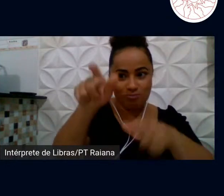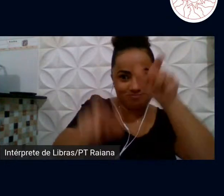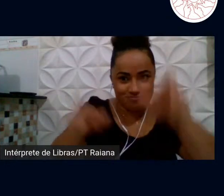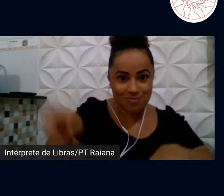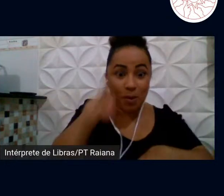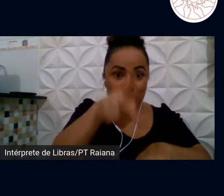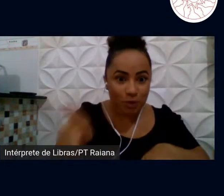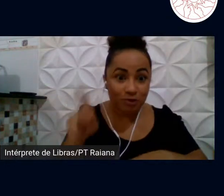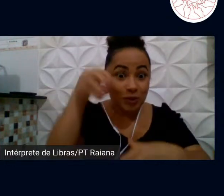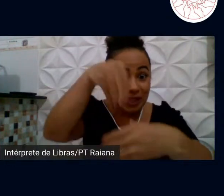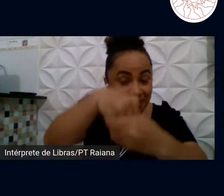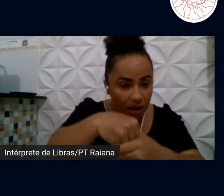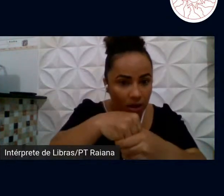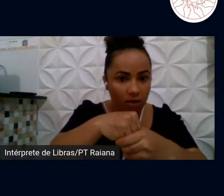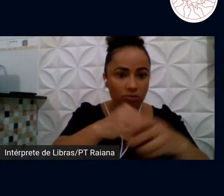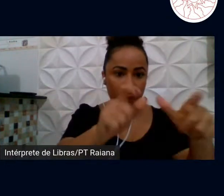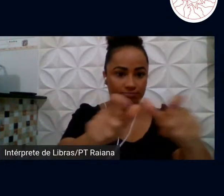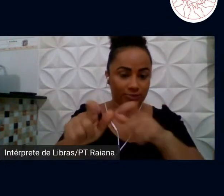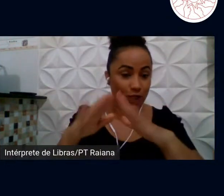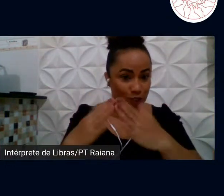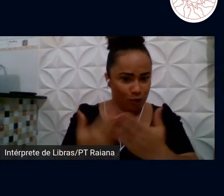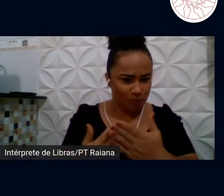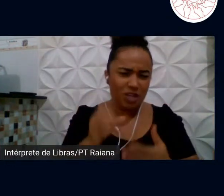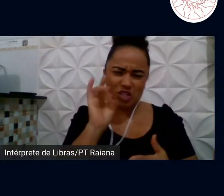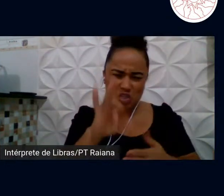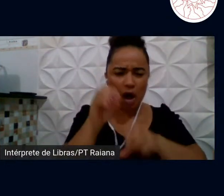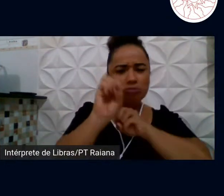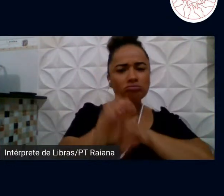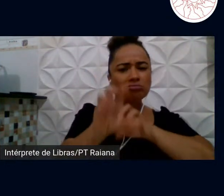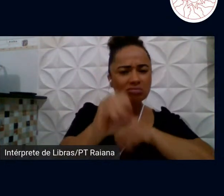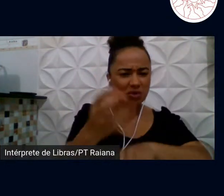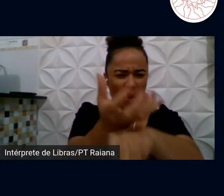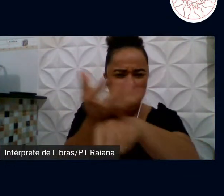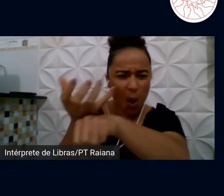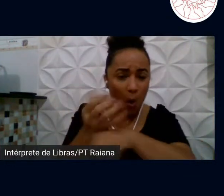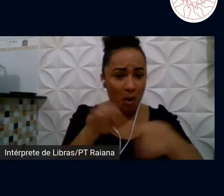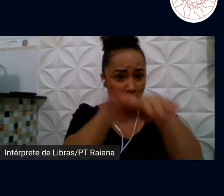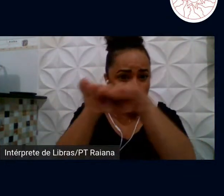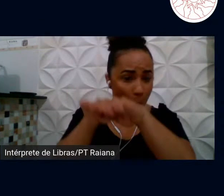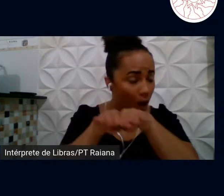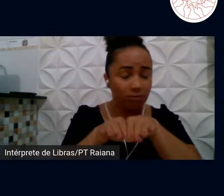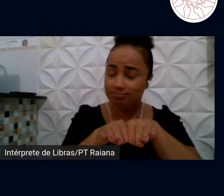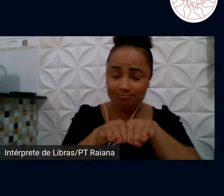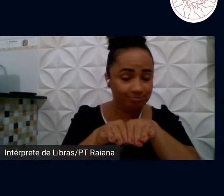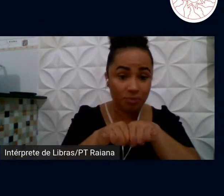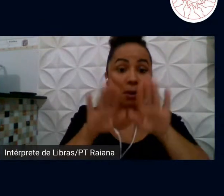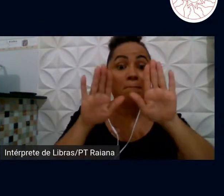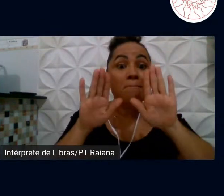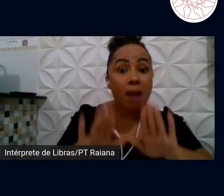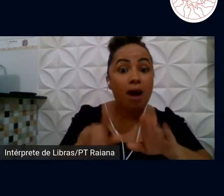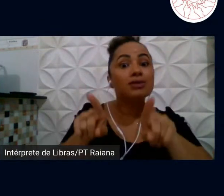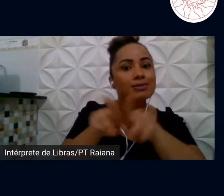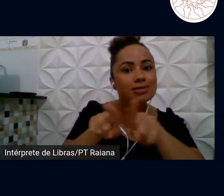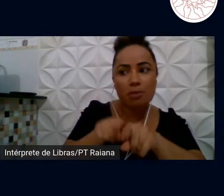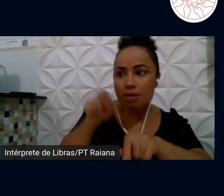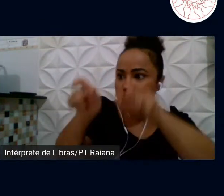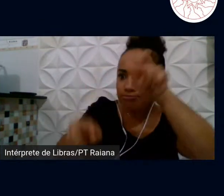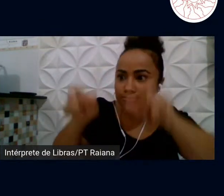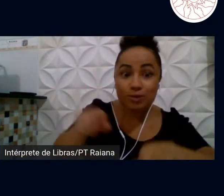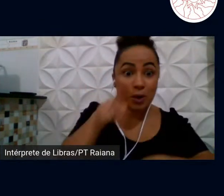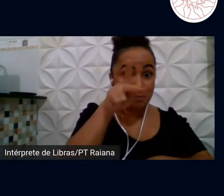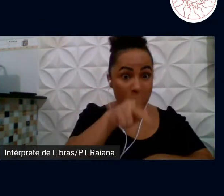instituições de ensino. Então, não é só promover o conteúdo igualitário, mas também capacitar o professor